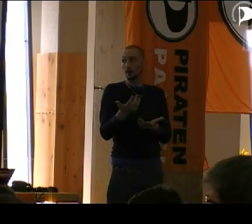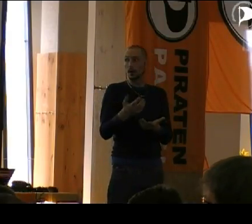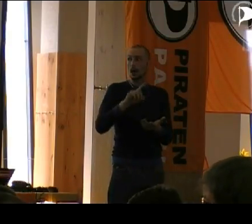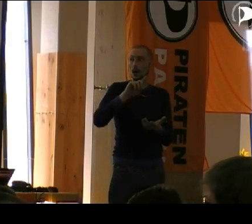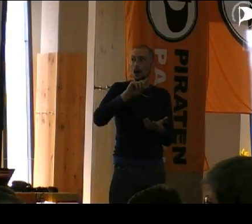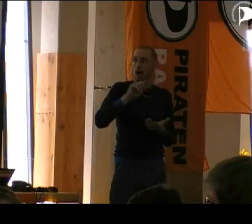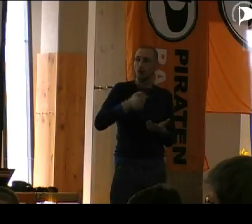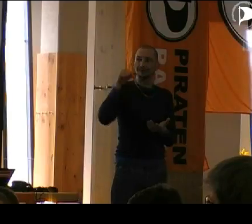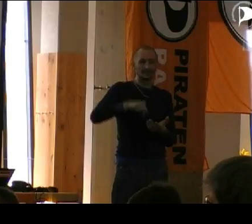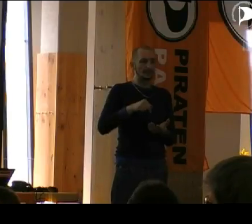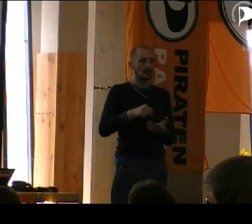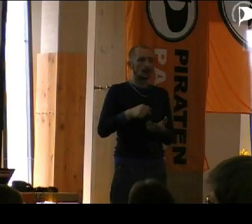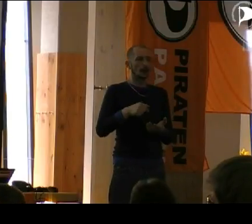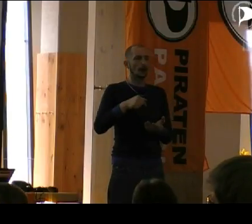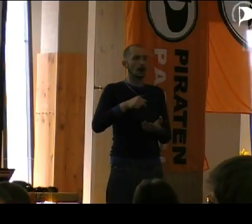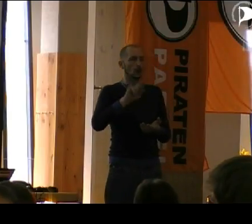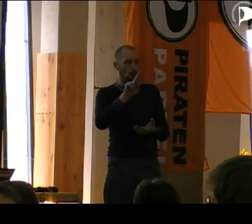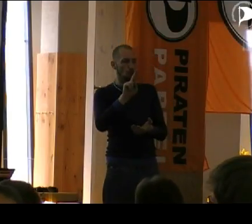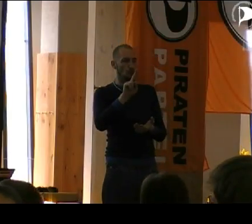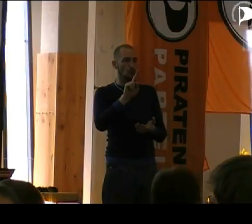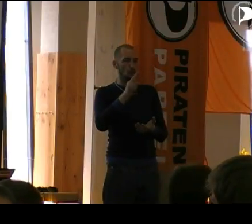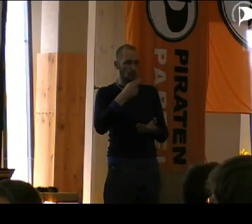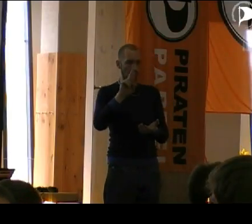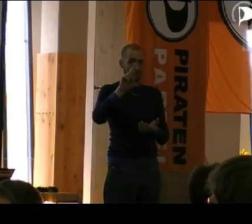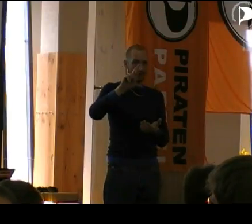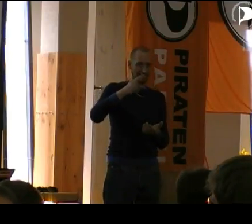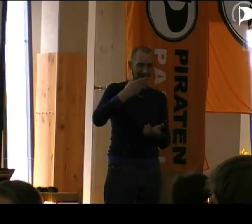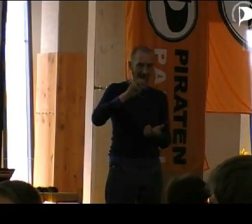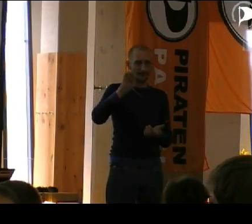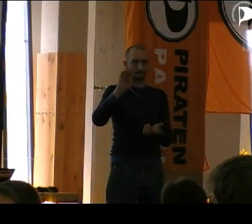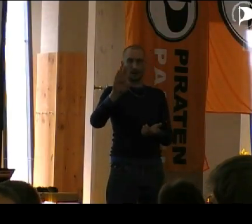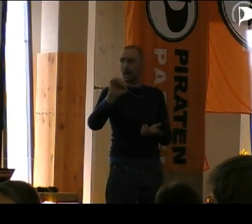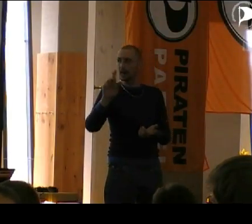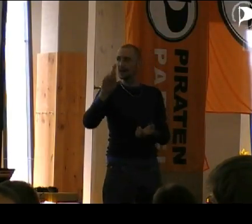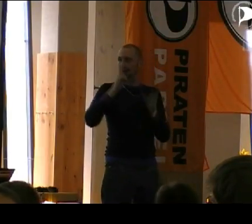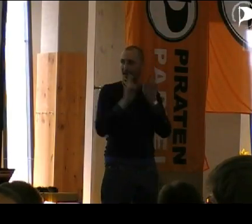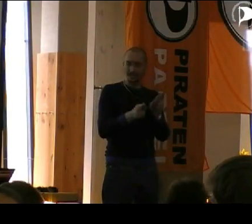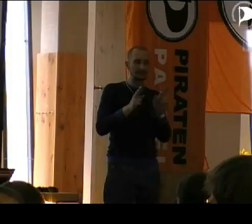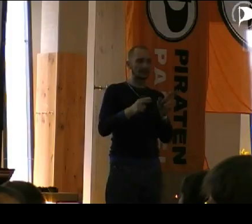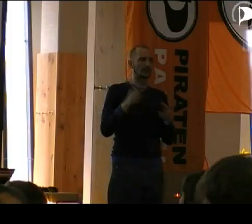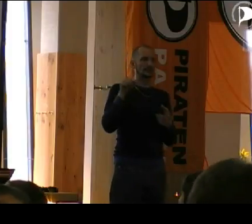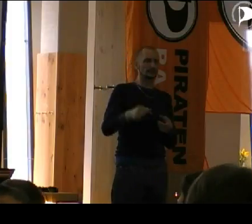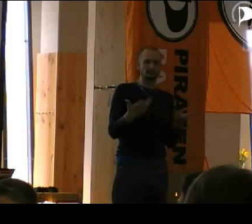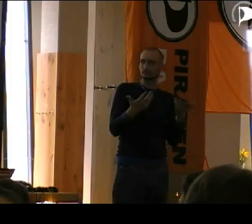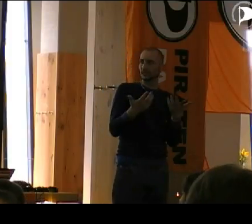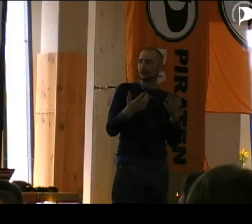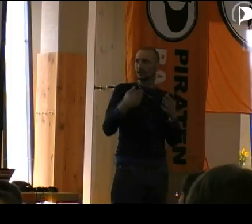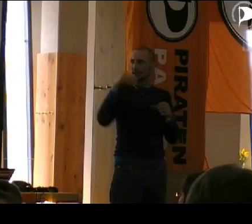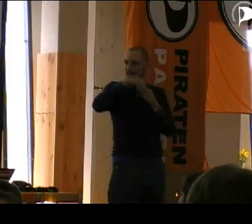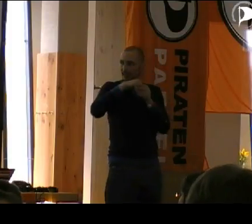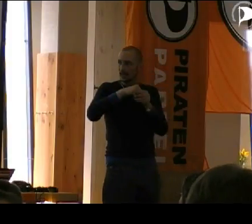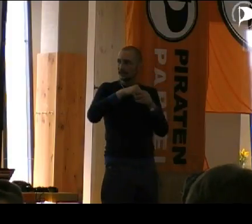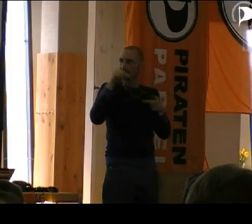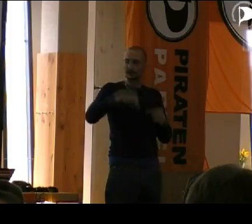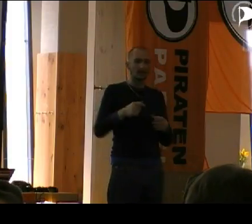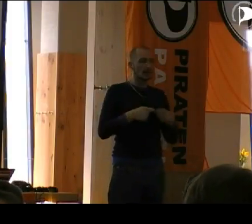chor einen termin haben der uni freiburg der stiftung der deutschen wirtschaft hat und mit ihm das mit mir schwarz vor ruß bad